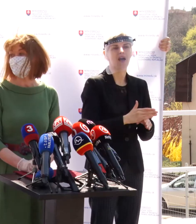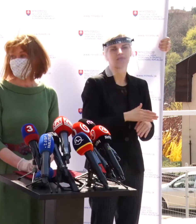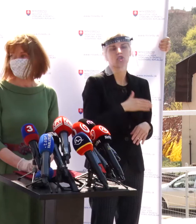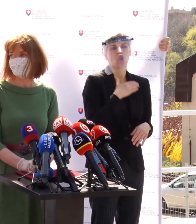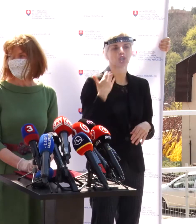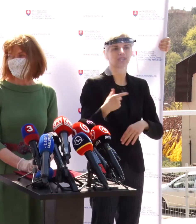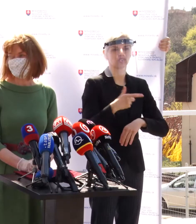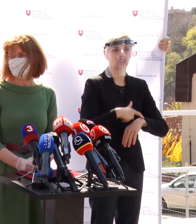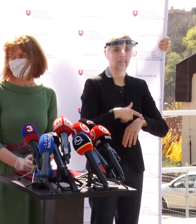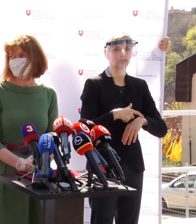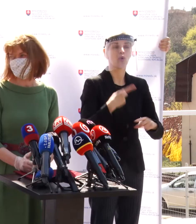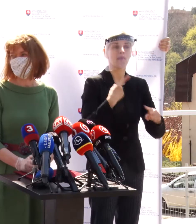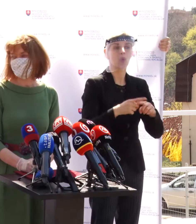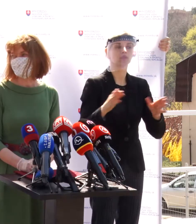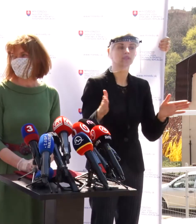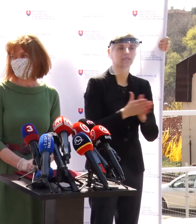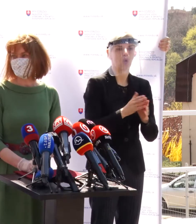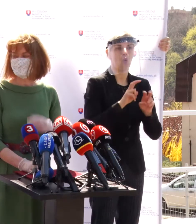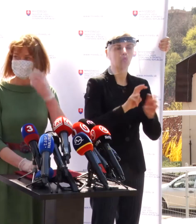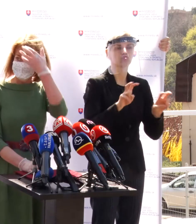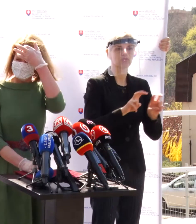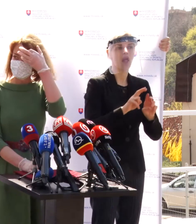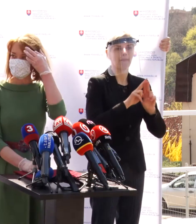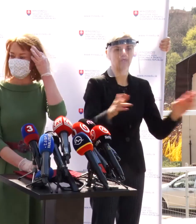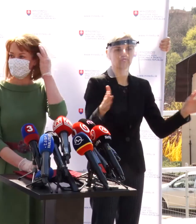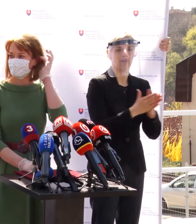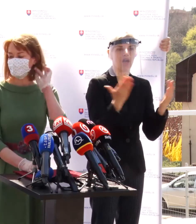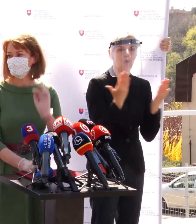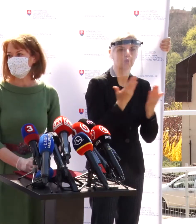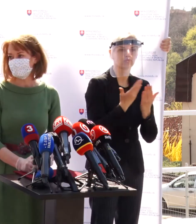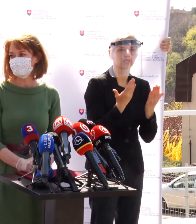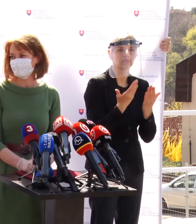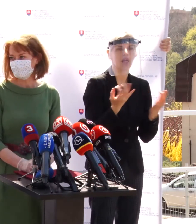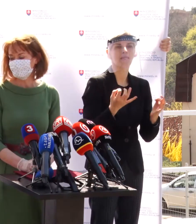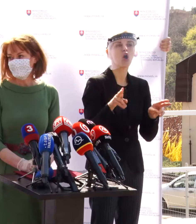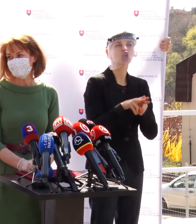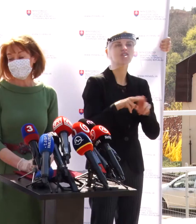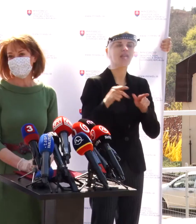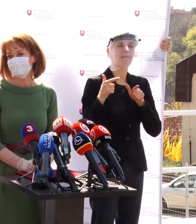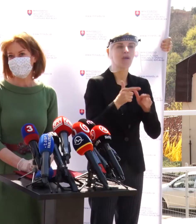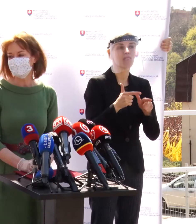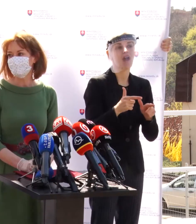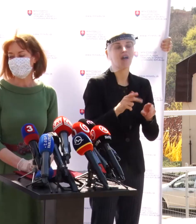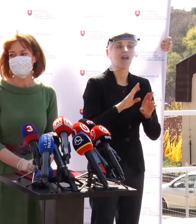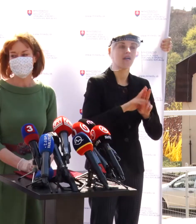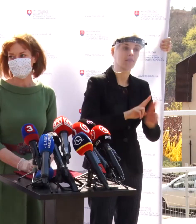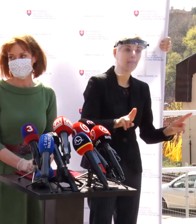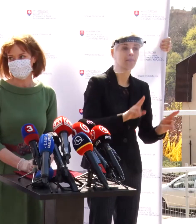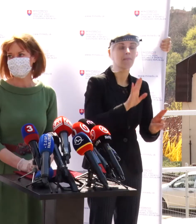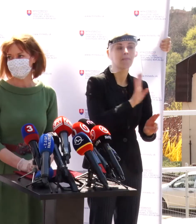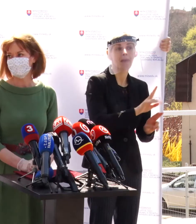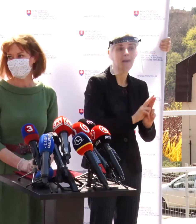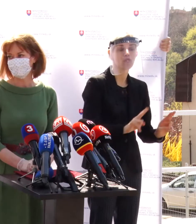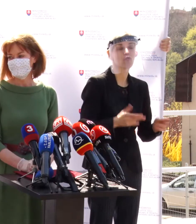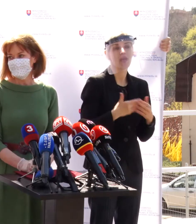aj s pomocou učiteľa, pretože naozaj sa môže jednať aj o žiaka, ktorý nemá dostatočnú podporu zo strany rodiny a v tých prípadoch ale odporúčame